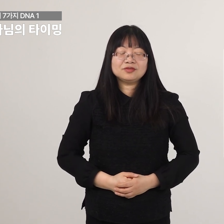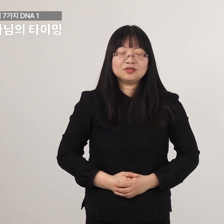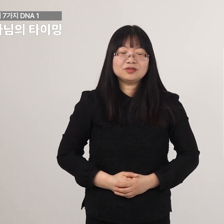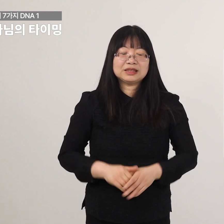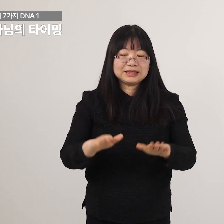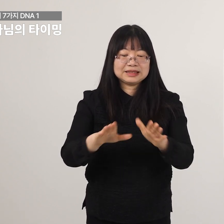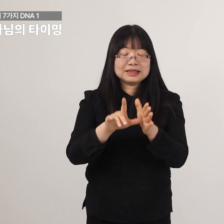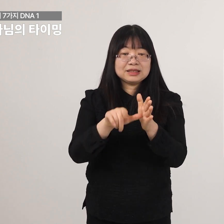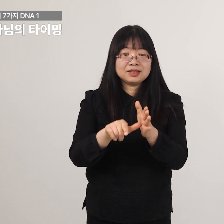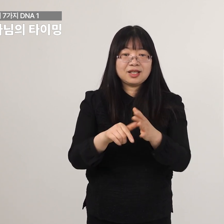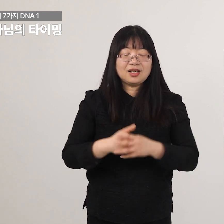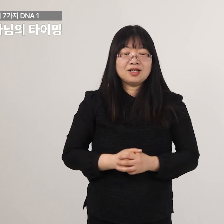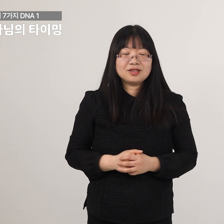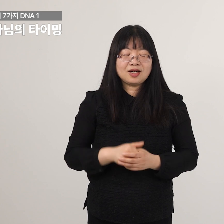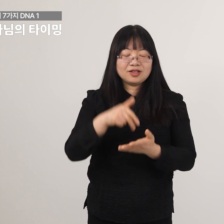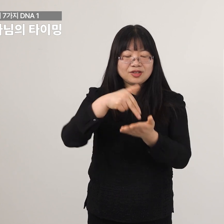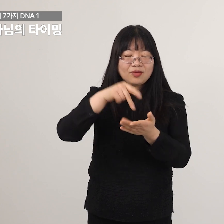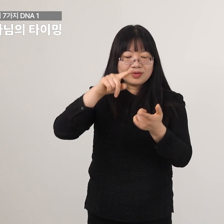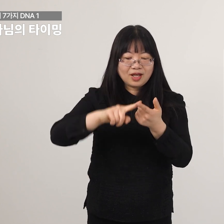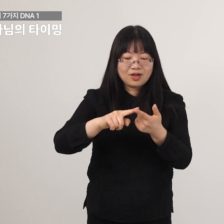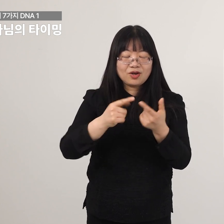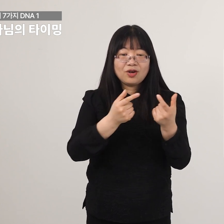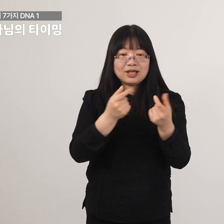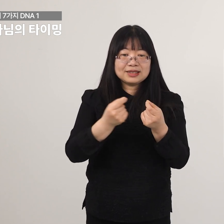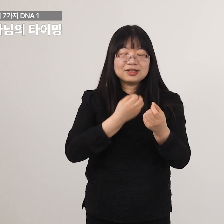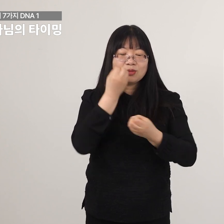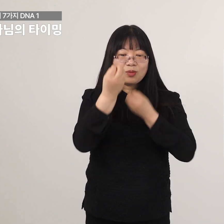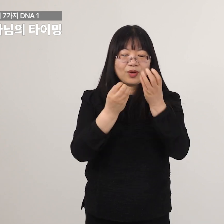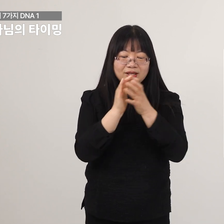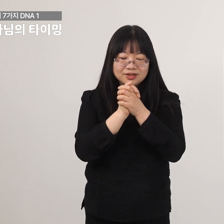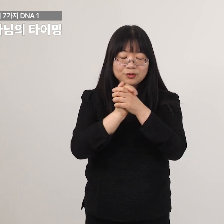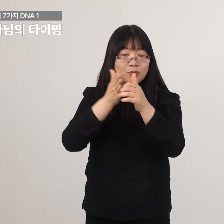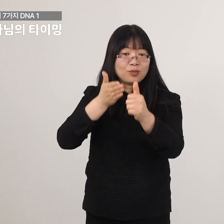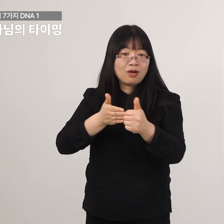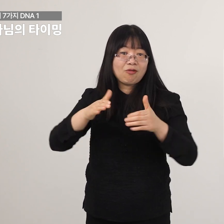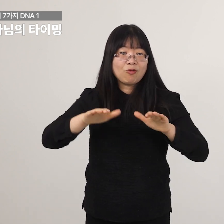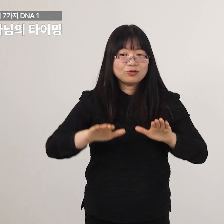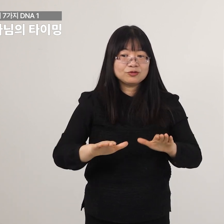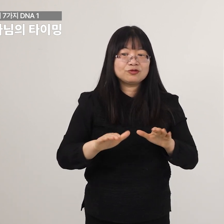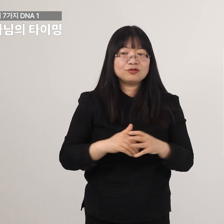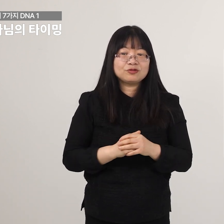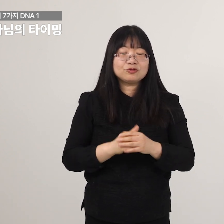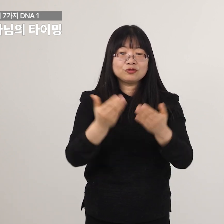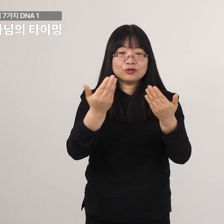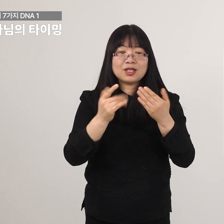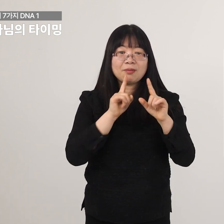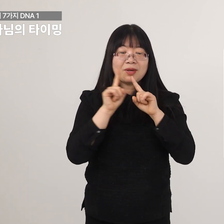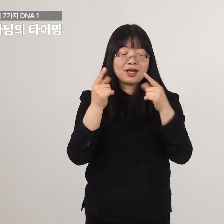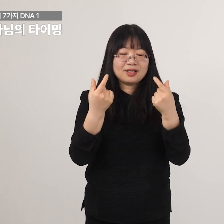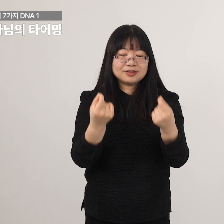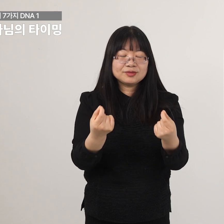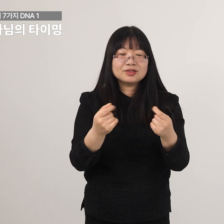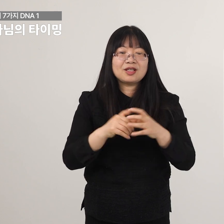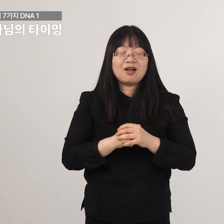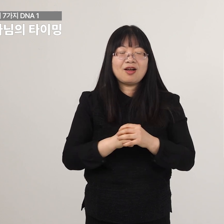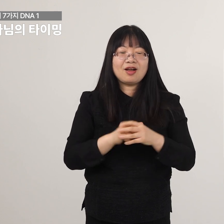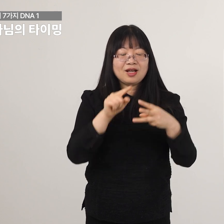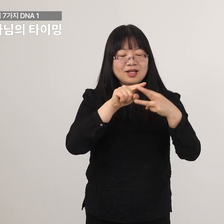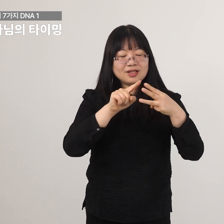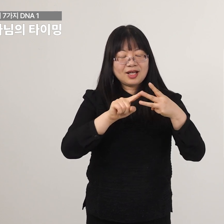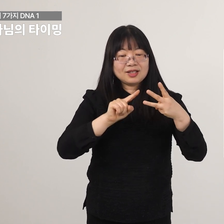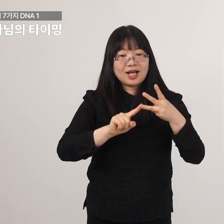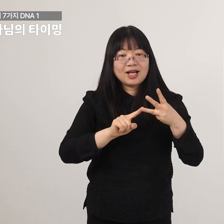우리 이 시간 서신처럼 한번 통성으로 기도하십시다. 오늘 주신 말씀처럼 세